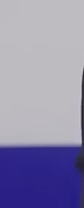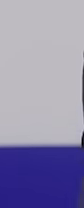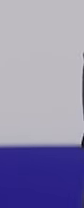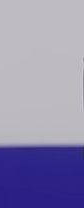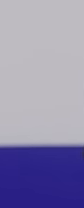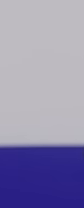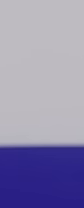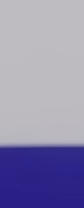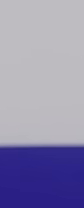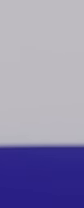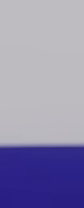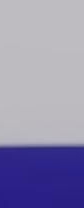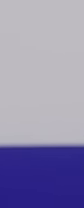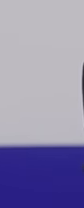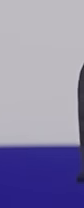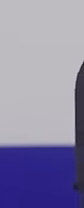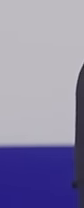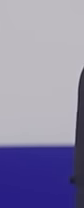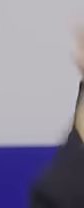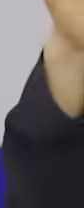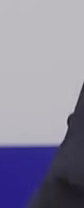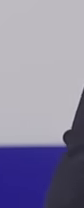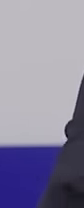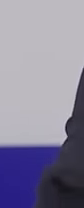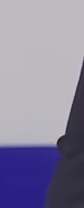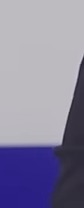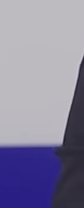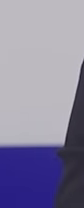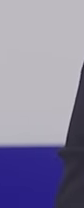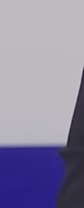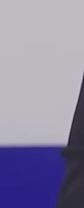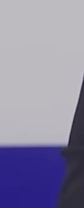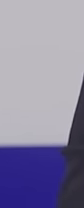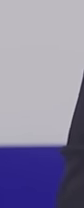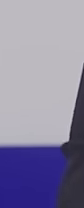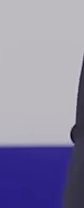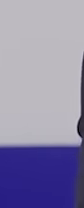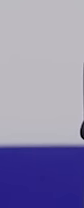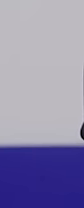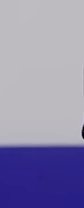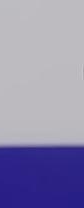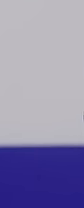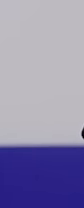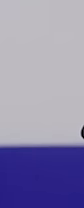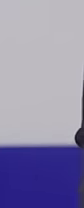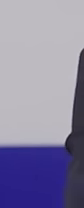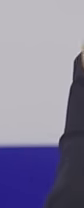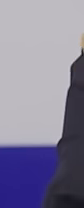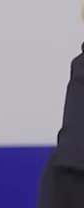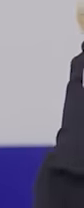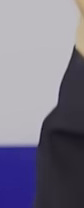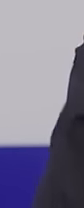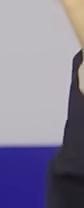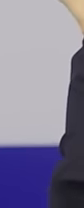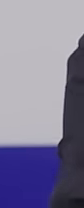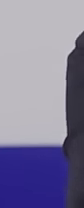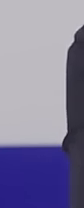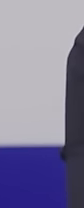일치를 받고 소득 대체율 부분에서만 50대 43으로 부딪히고